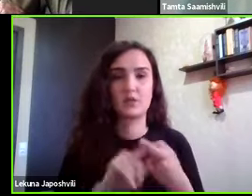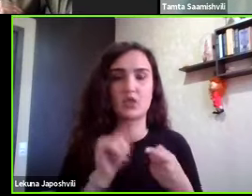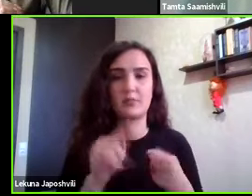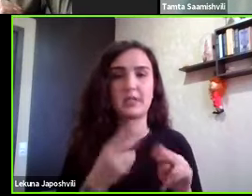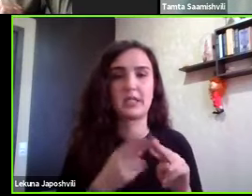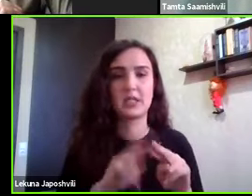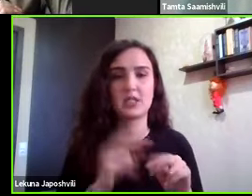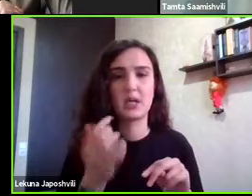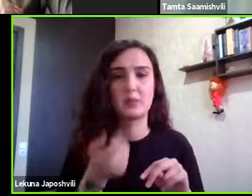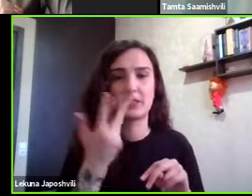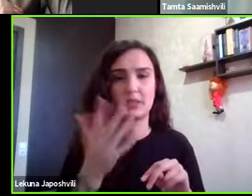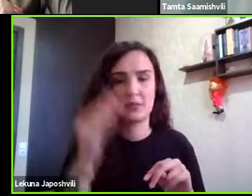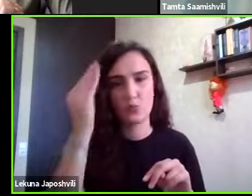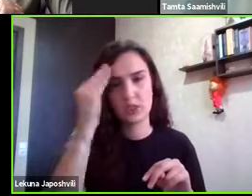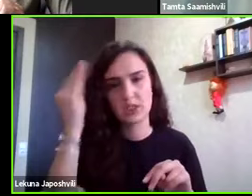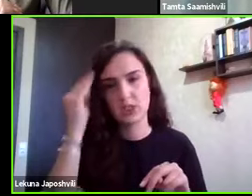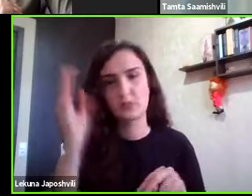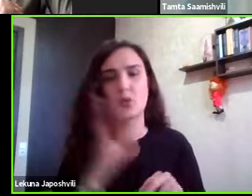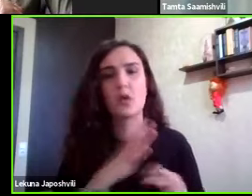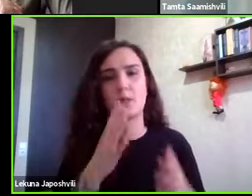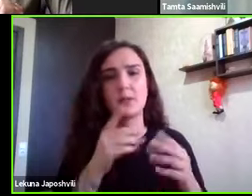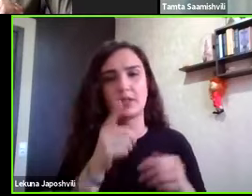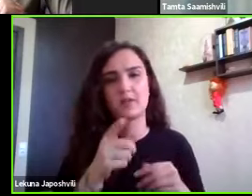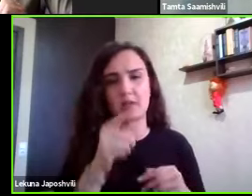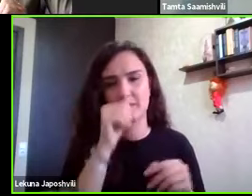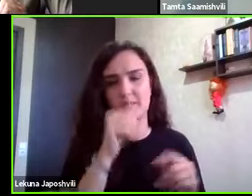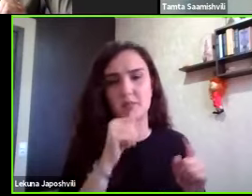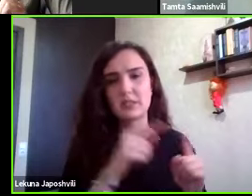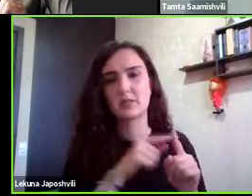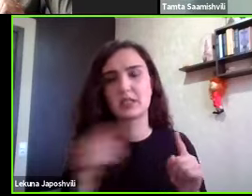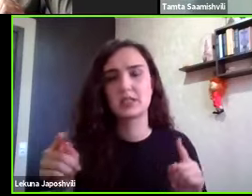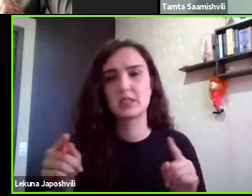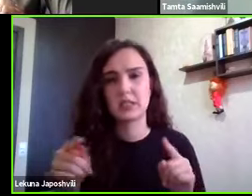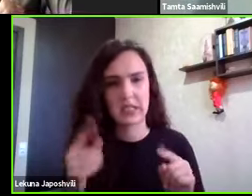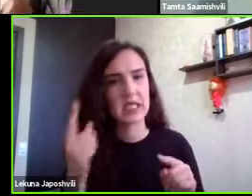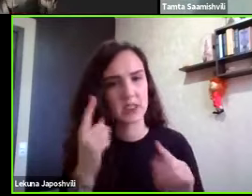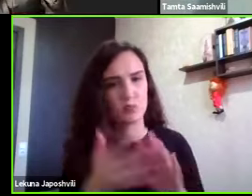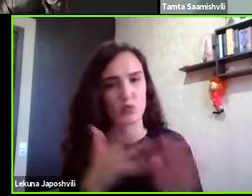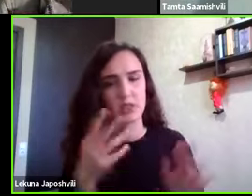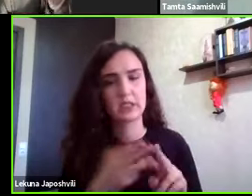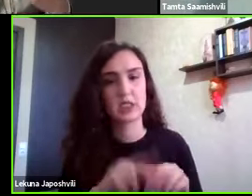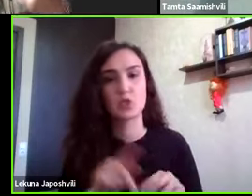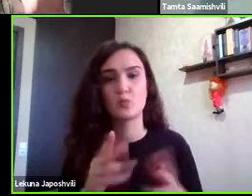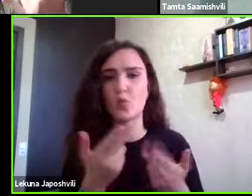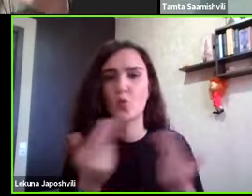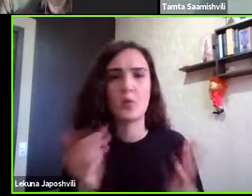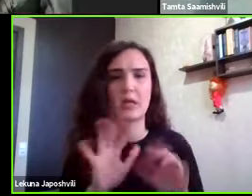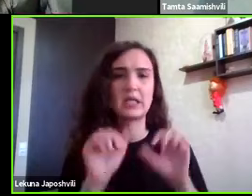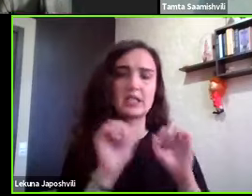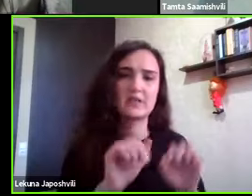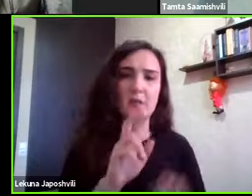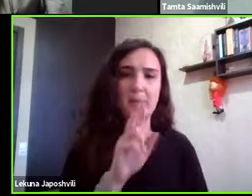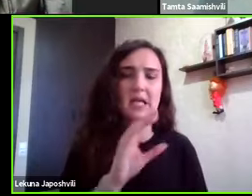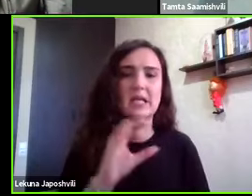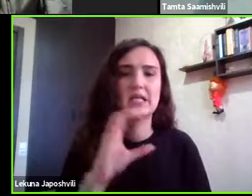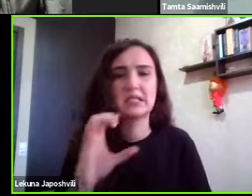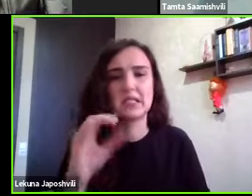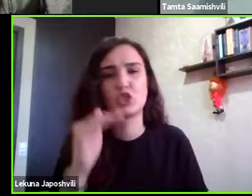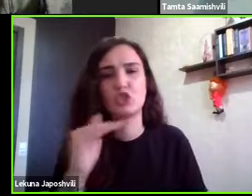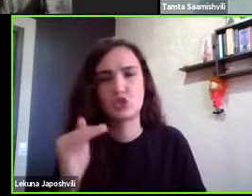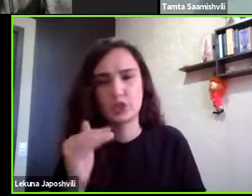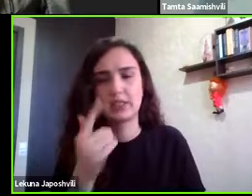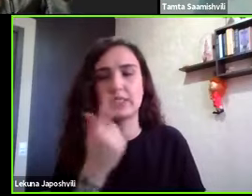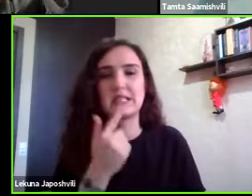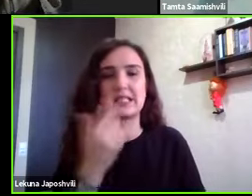ესე იგი, რამდენიმე თეორია იყო და თქვენ ალბათ ამ თეორიების მანძილზე გესმოდათ ეს, რომ ხომ არ იცავს BCG, ხომ არ იცავს